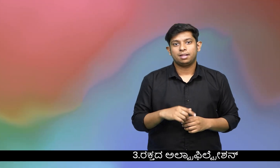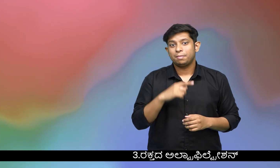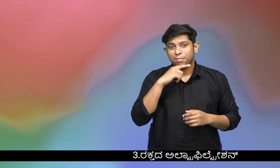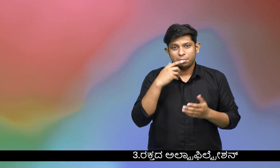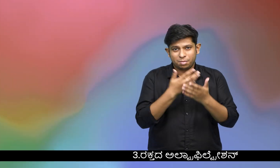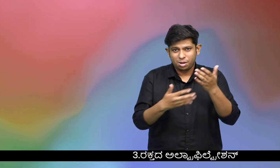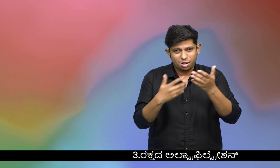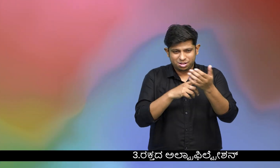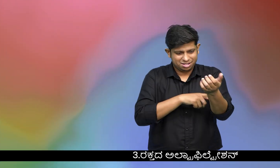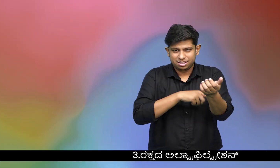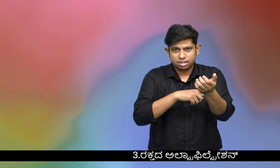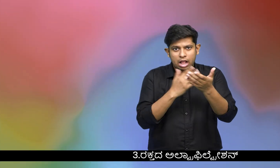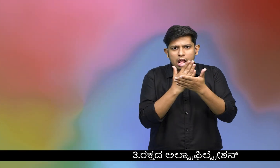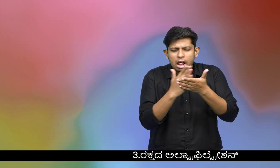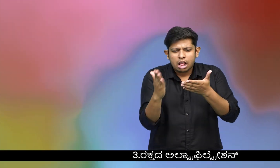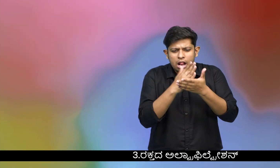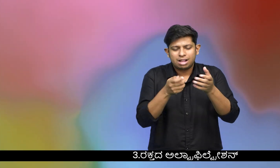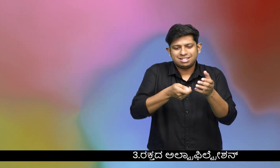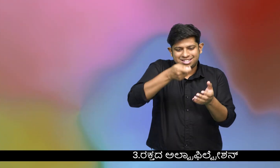3. ರಕ್ತದ ಅಲ್ಟ್ರಾಫಿಲೈಷನ್.